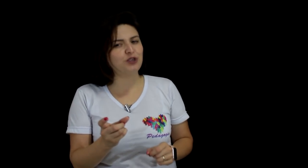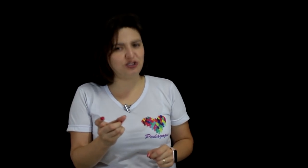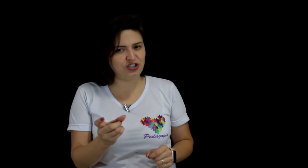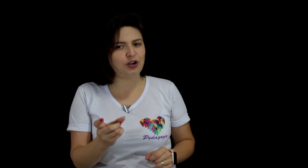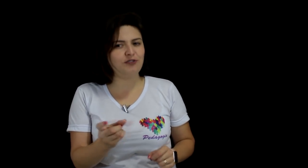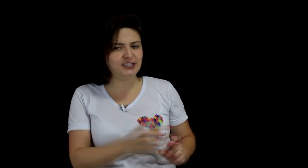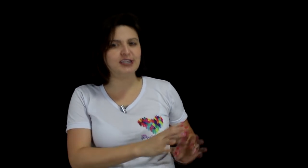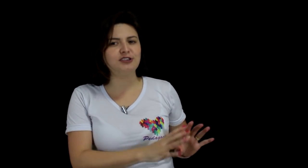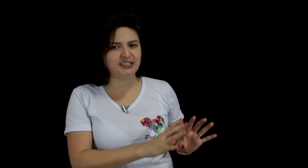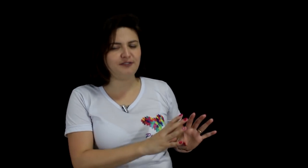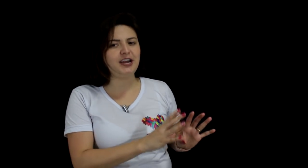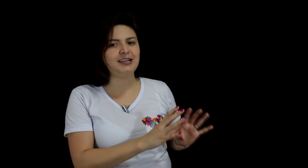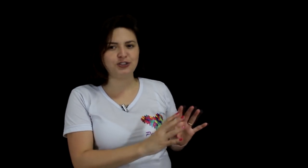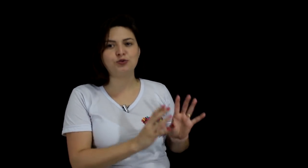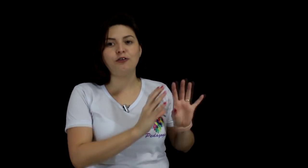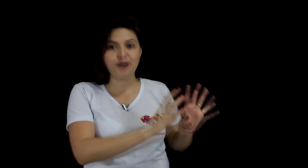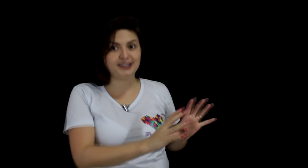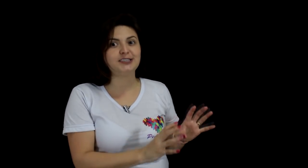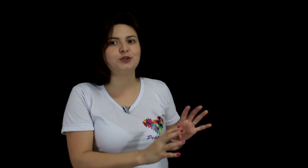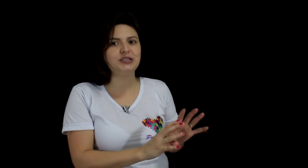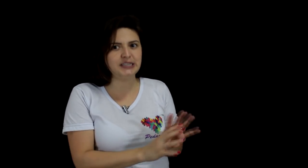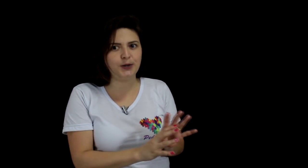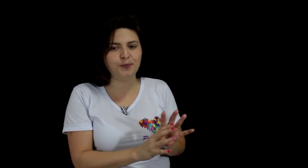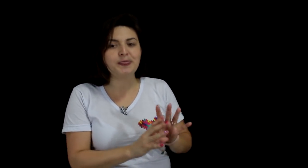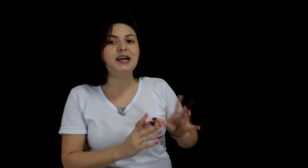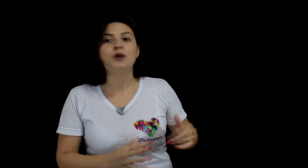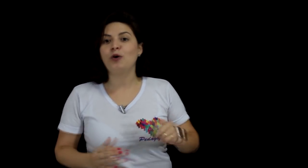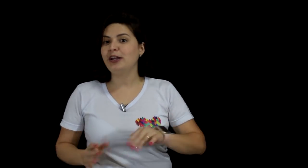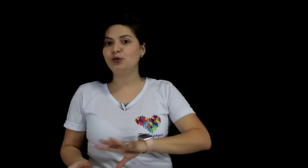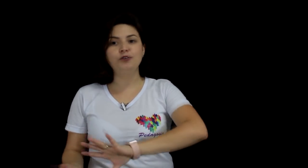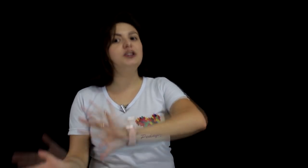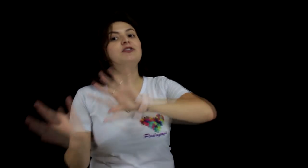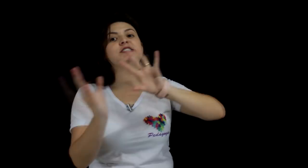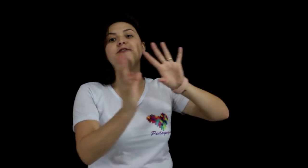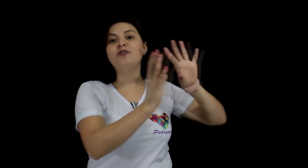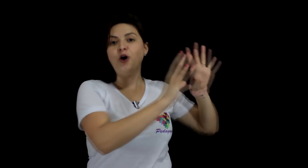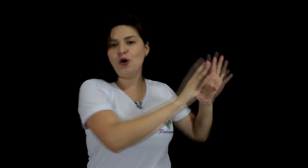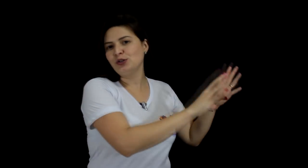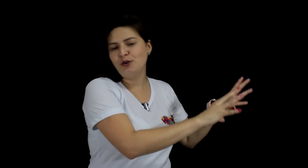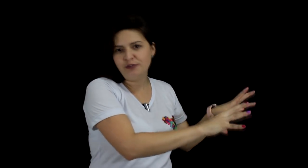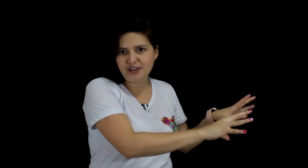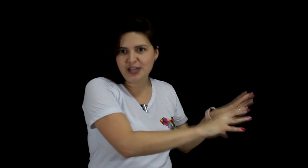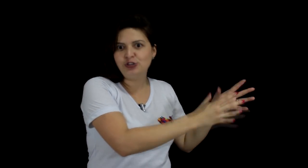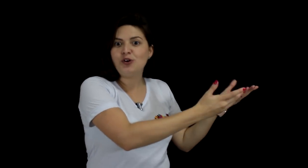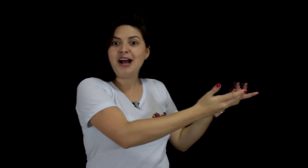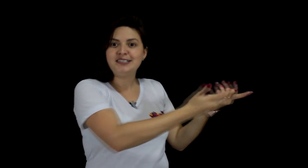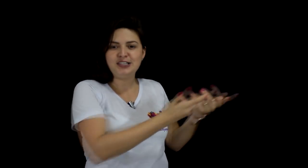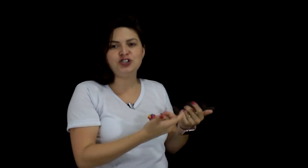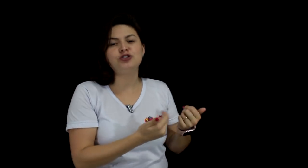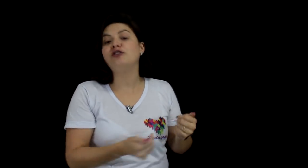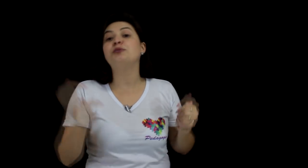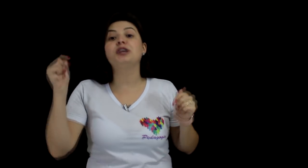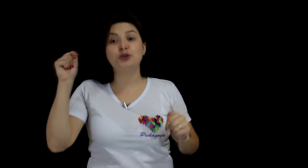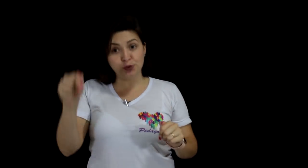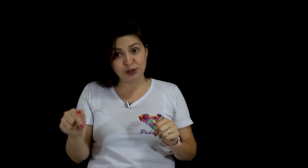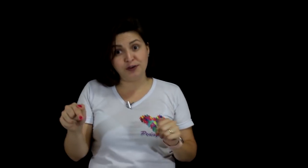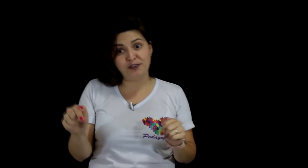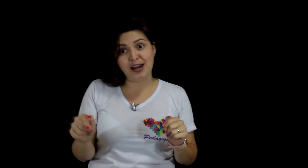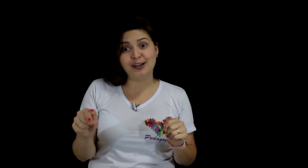gente está conversando nessa frase, de qual foi essa situação. Qualquer dúvida, você volta ao vídeo, assiste de novo, porque tudo que foi falado